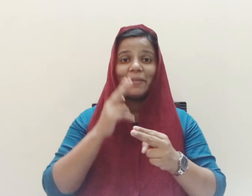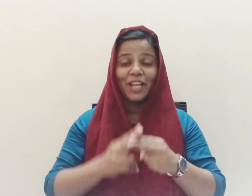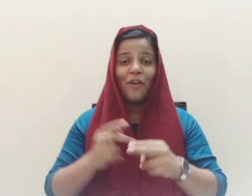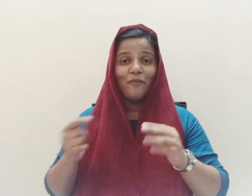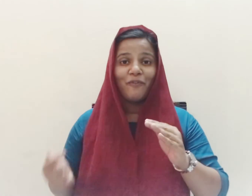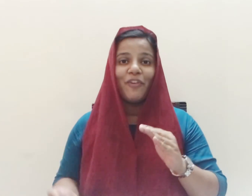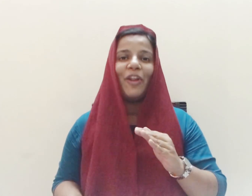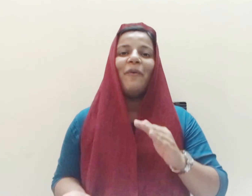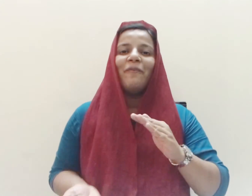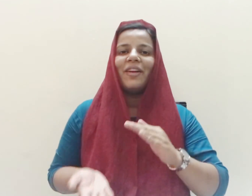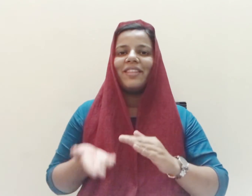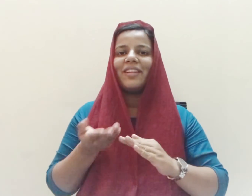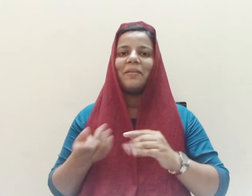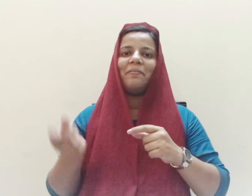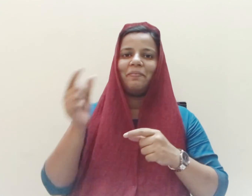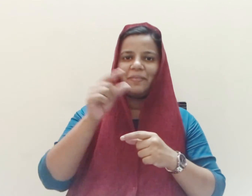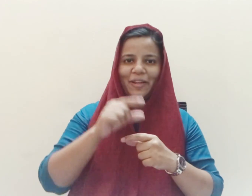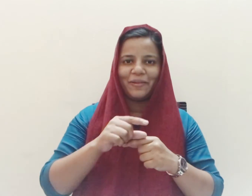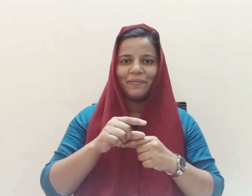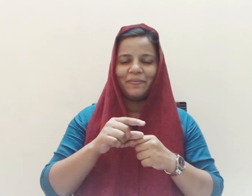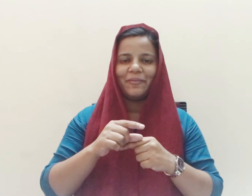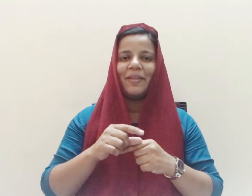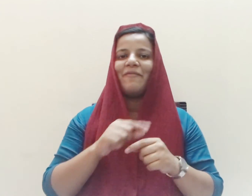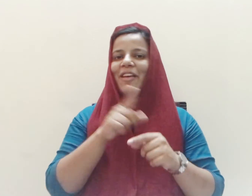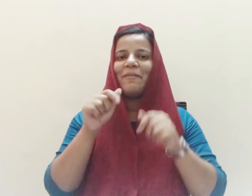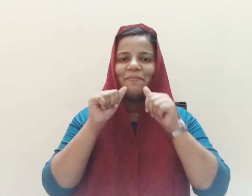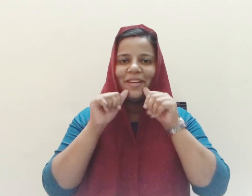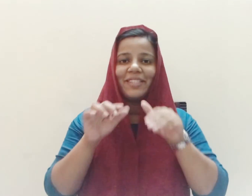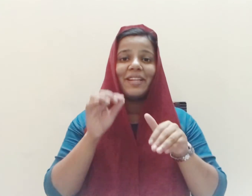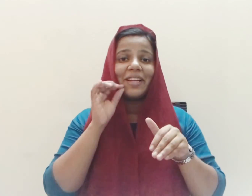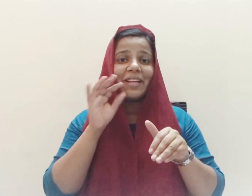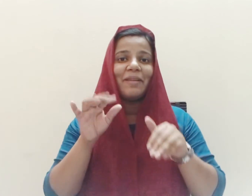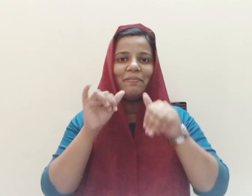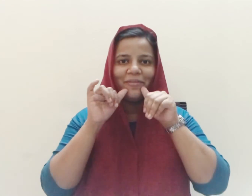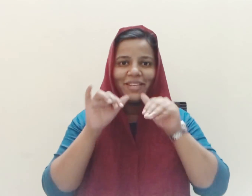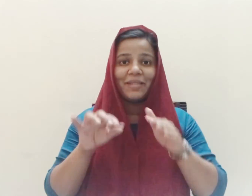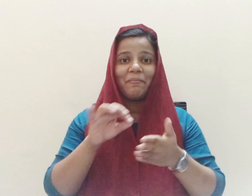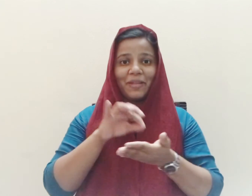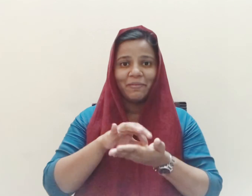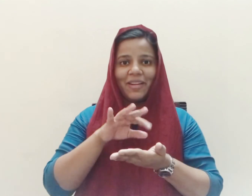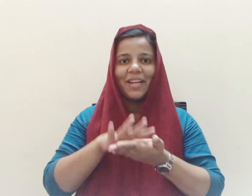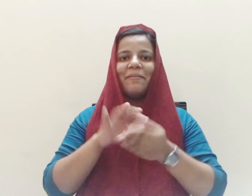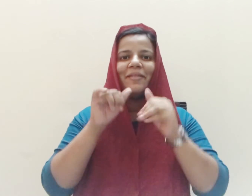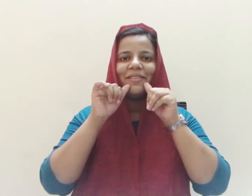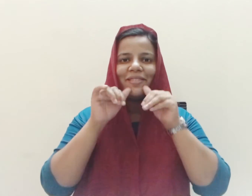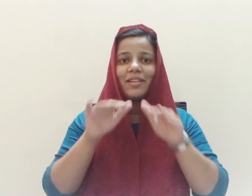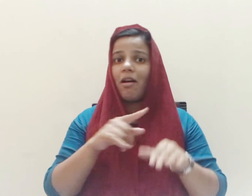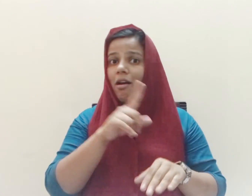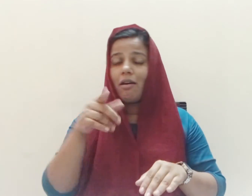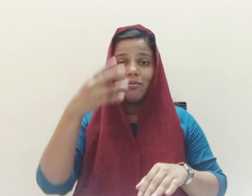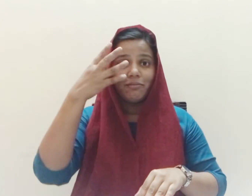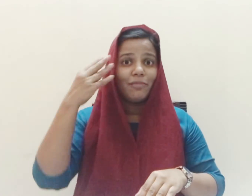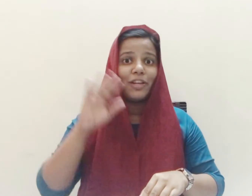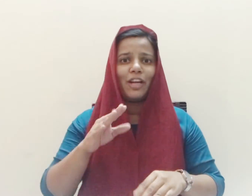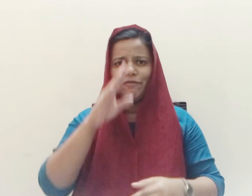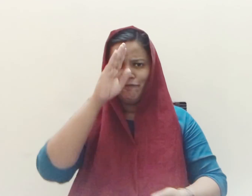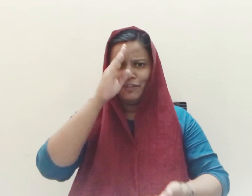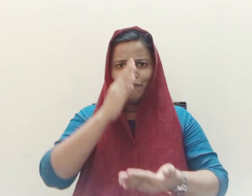യേശുക്രിസ്തുവിൻ്റെ നാമത്തിൽ നമ്മൾ വളരും, വർദ്ധിക്കും, പെരുകും. വി ആർ ബ്ലസ്ഡ്, വി ആർ റിയലി ബ്ലസ്ഡ്, വി ആർ പെർമനൻ്റ്ലി ബ്ലസ്ഡ്. മറക്കല്ലേ,